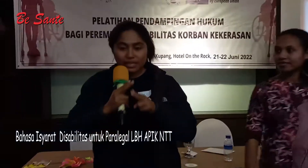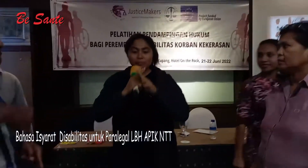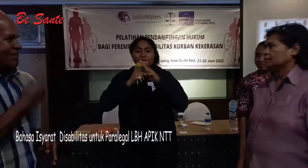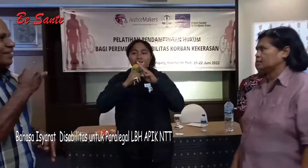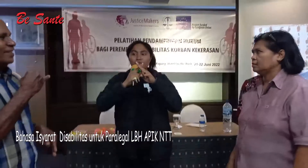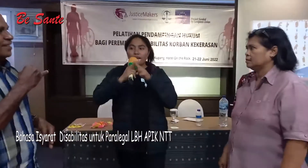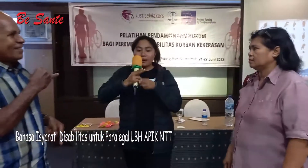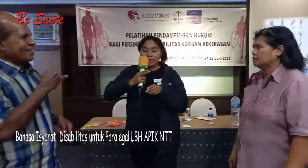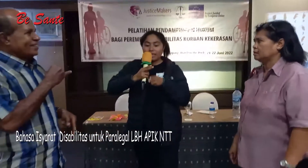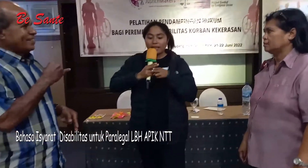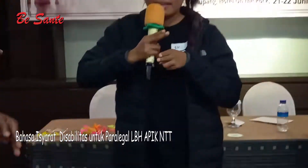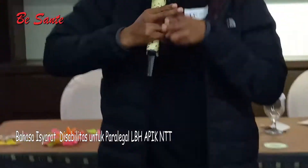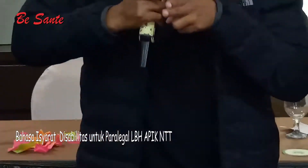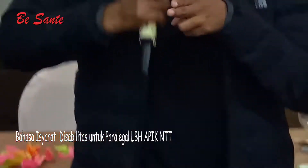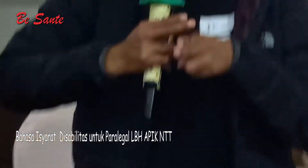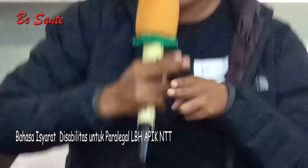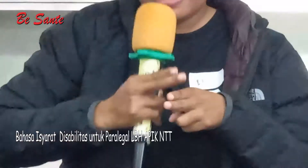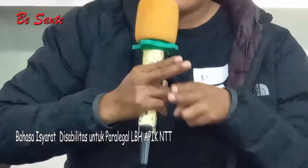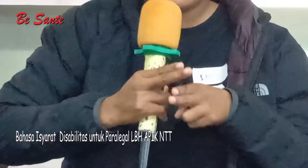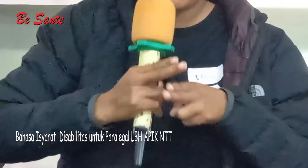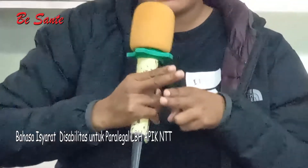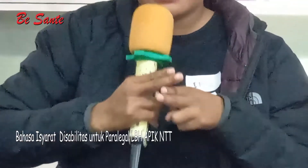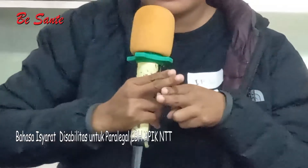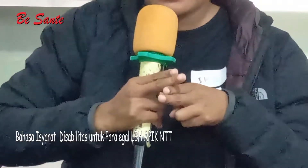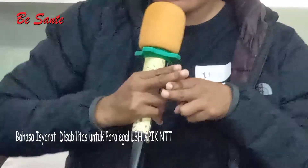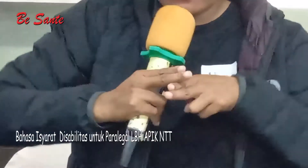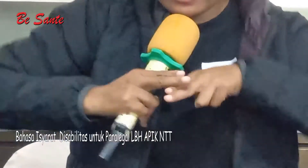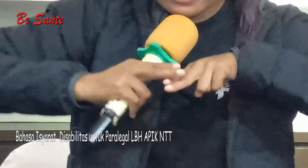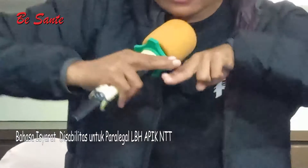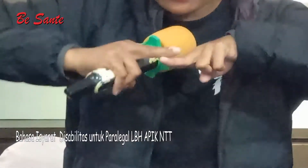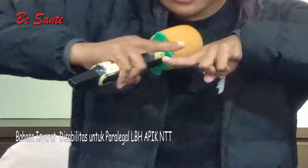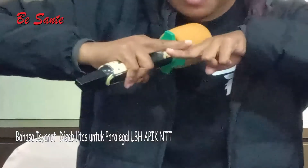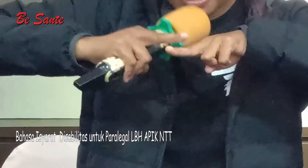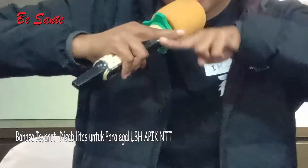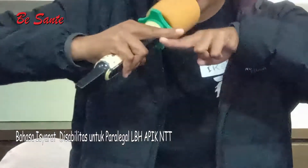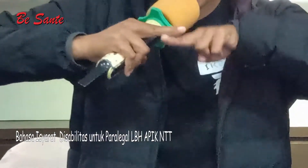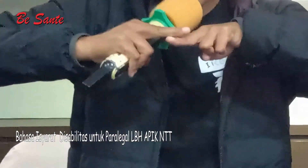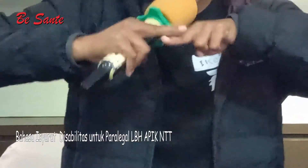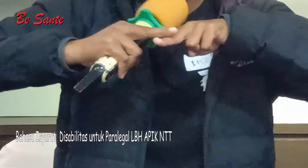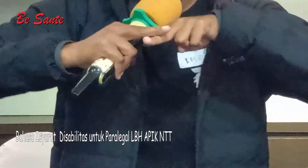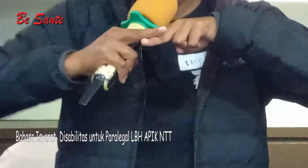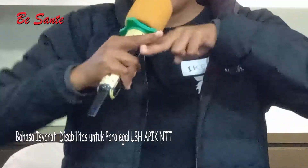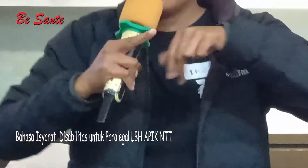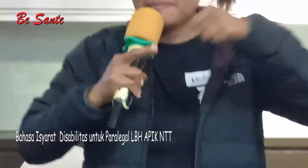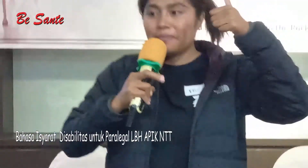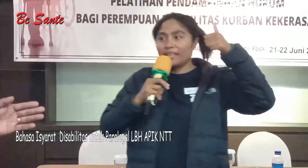Jangan begini juga ya, begini. Nah, rata begini. Kalau kasih dong rata, ini duduk. Oke?